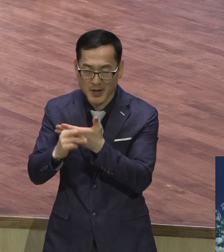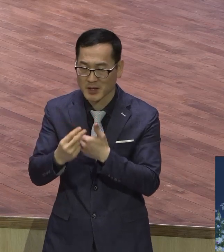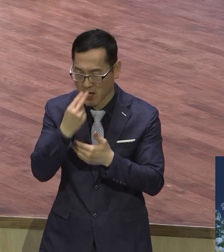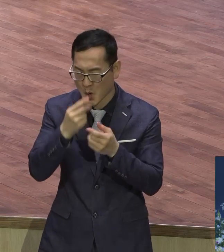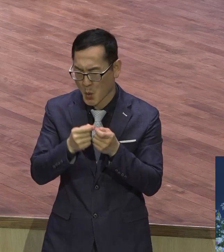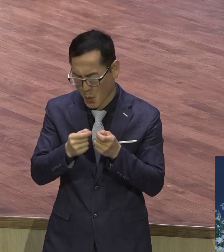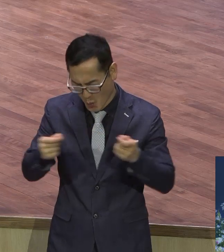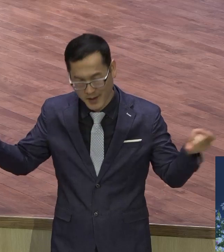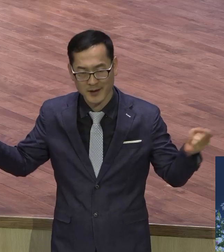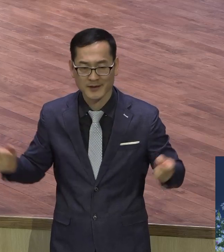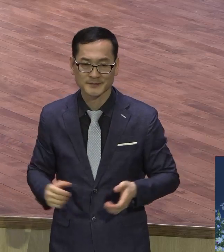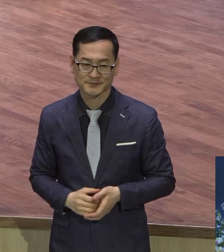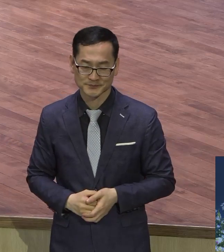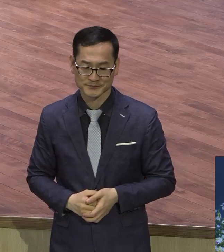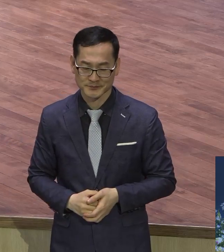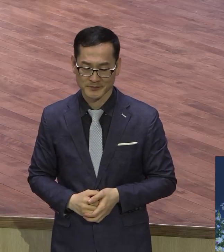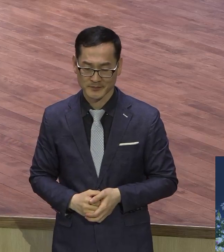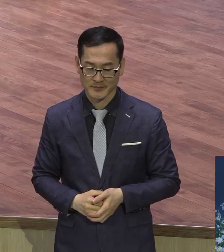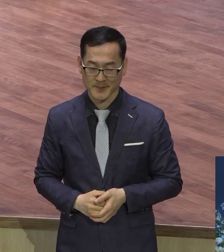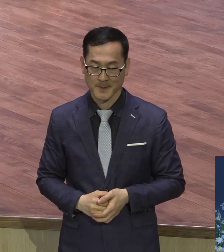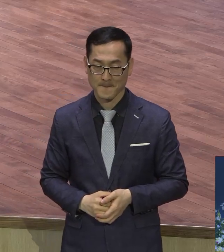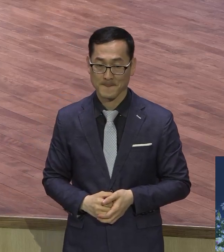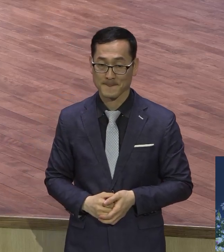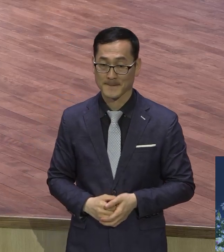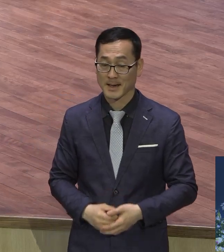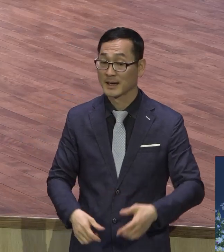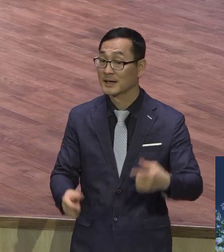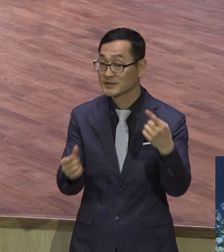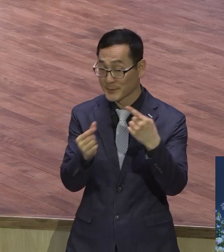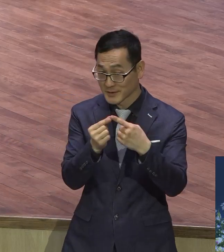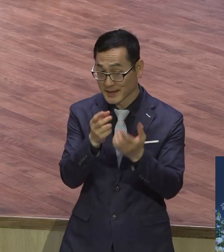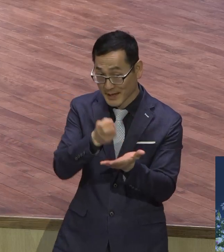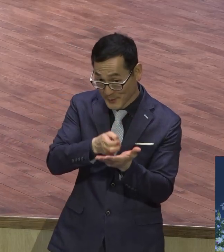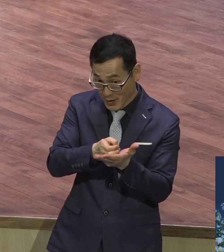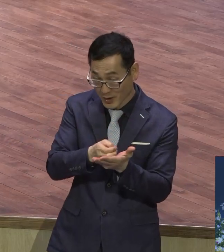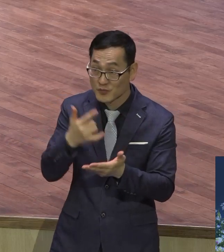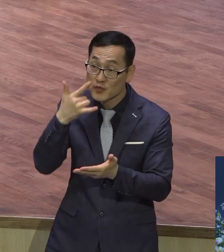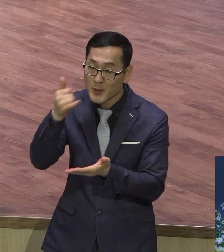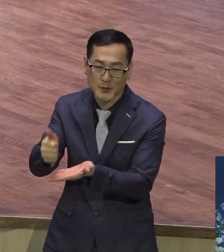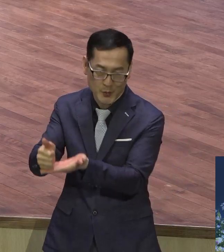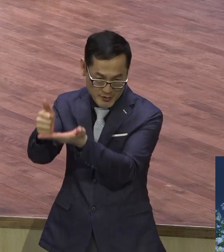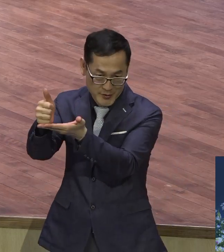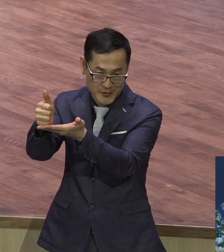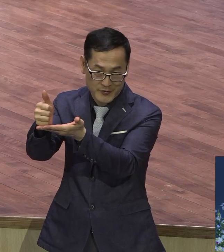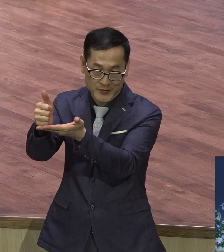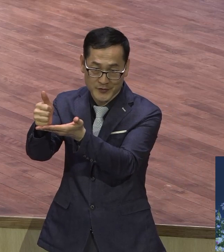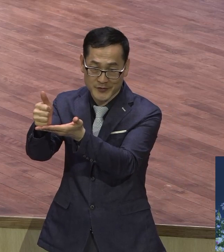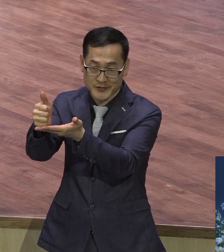하나님께서 말씀하신 대인관계의 첫 개명이 뭐냐? 부모 공경이.